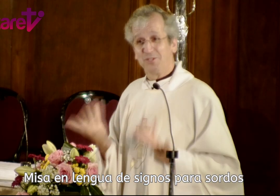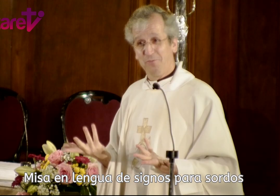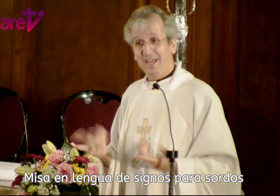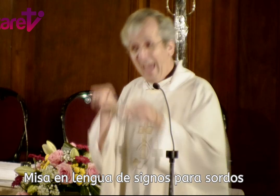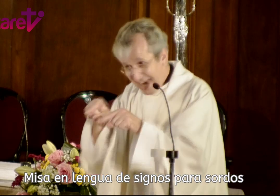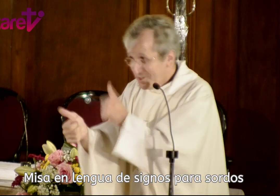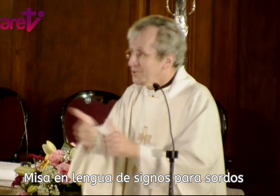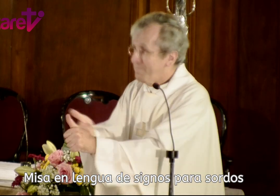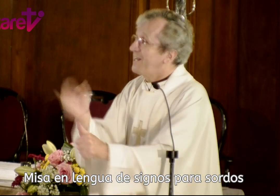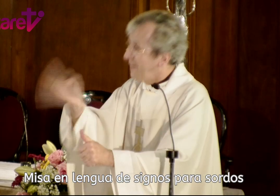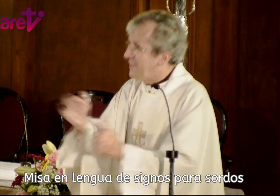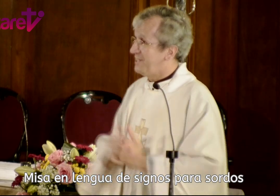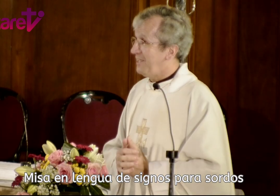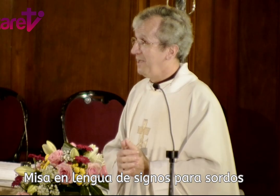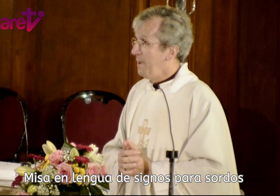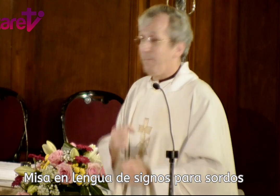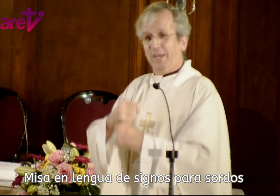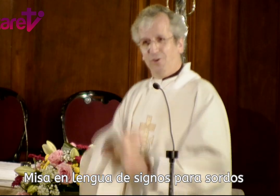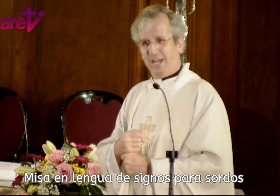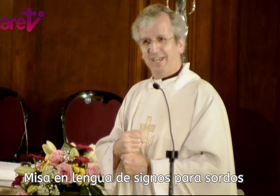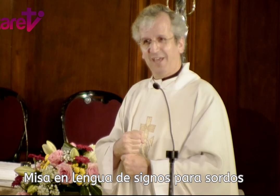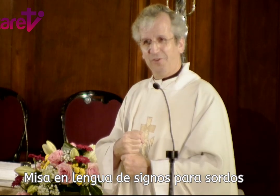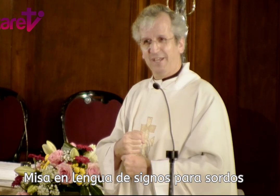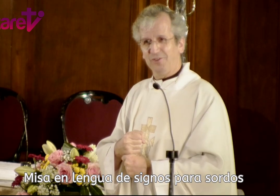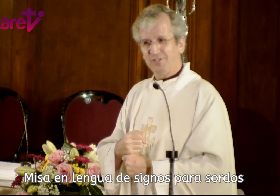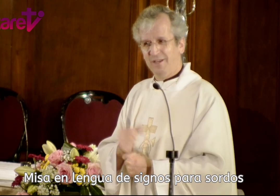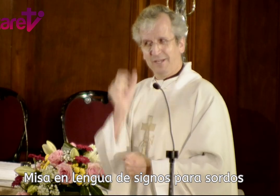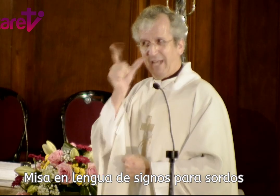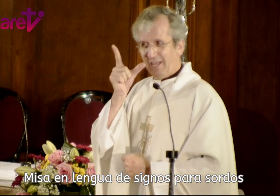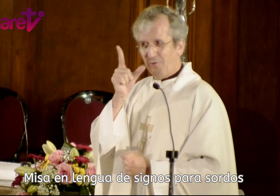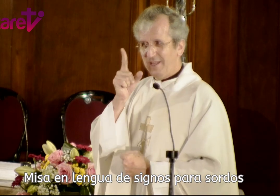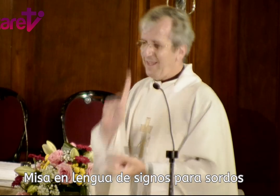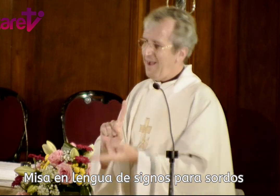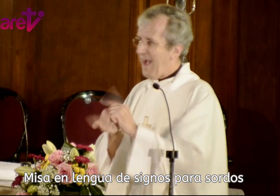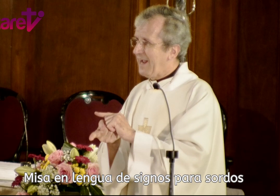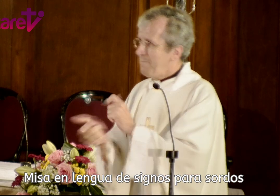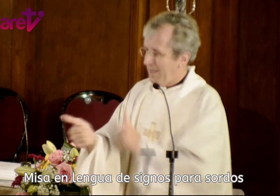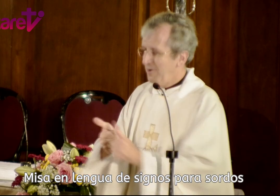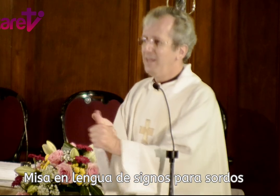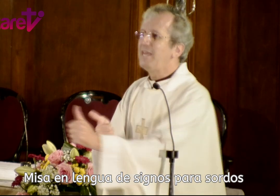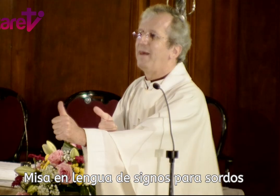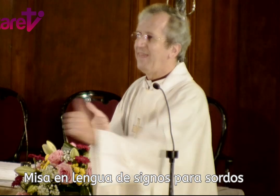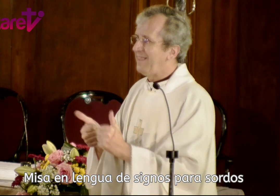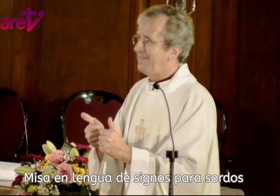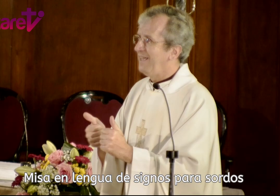vida, estos nos pasan delante, sí, porque no se han quedado quietos, se han dado cuenta, han cambiado y van delante, se